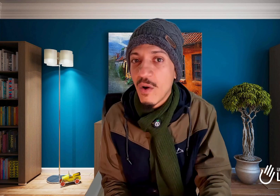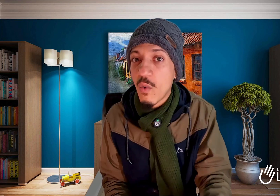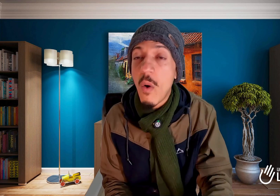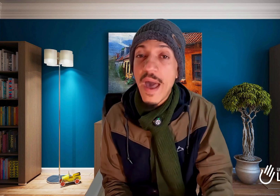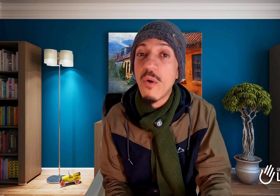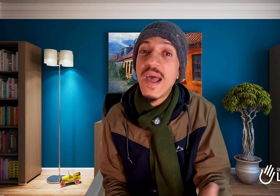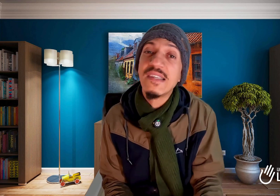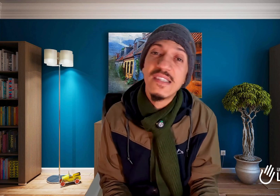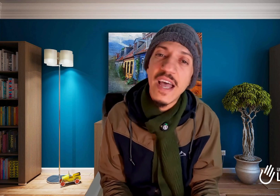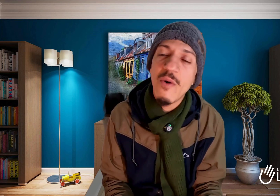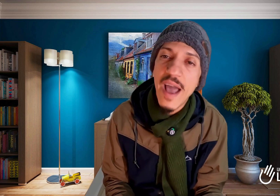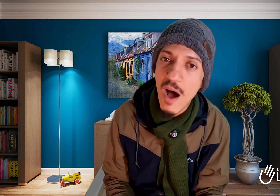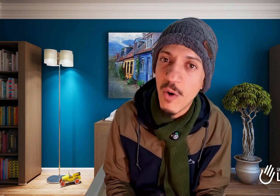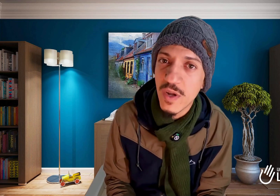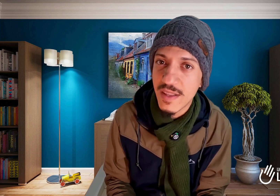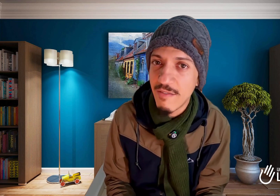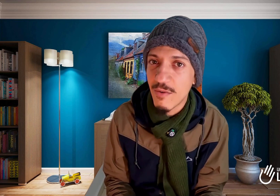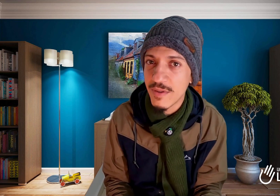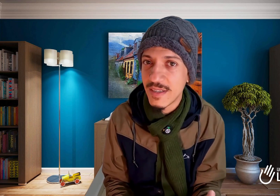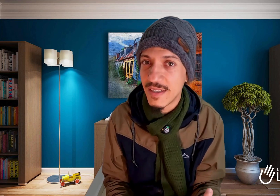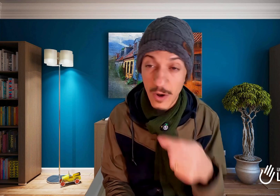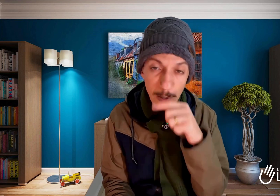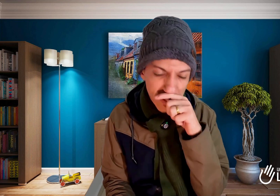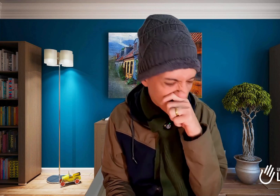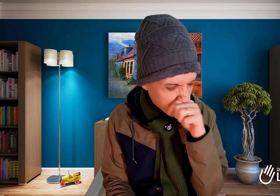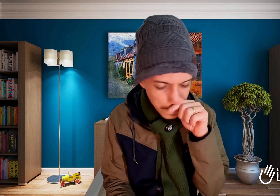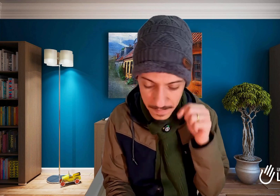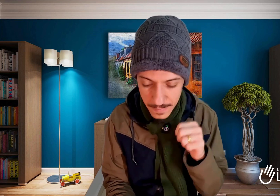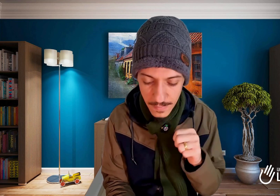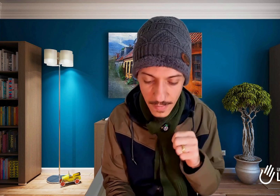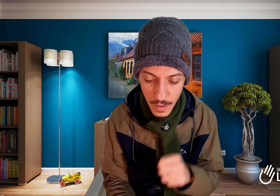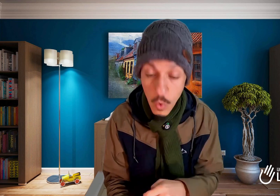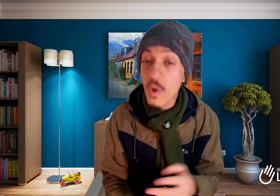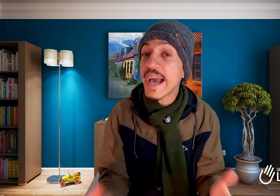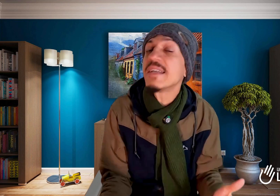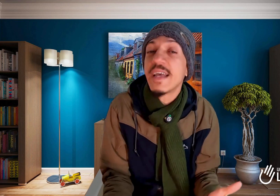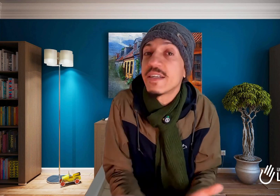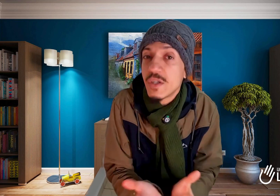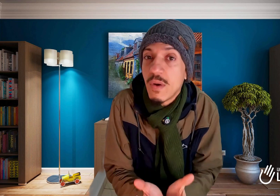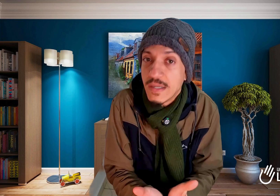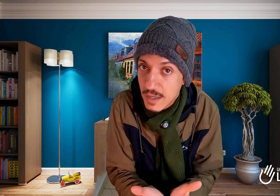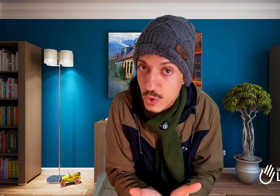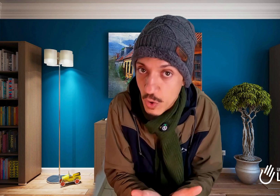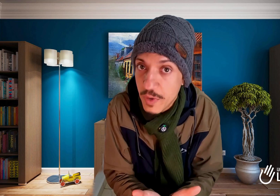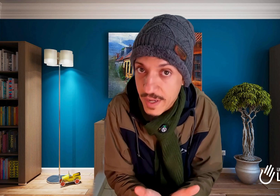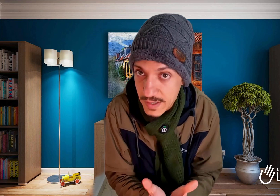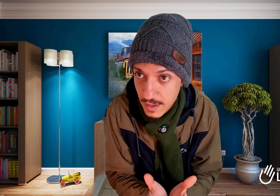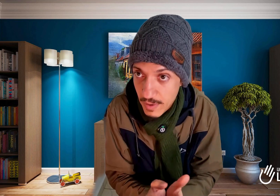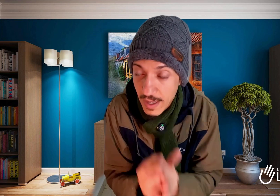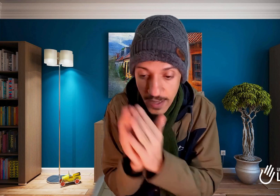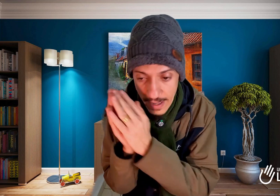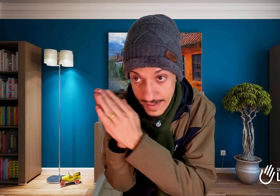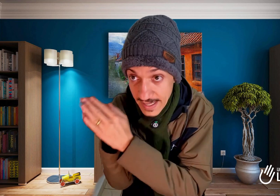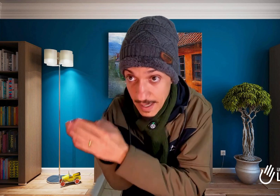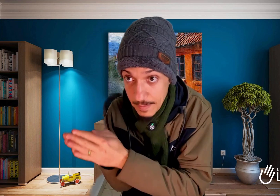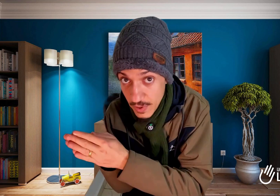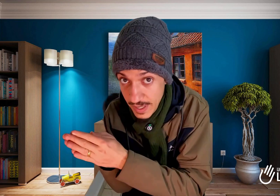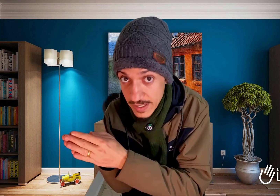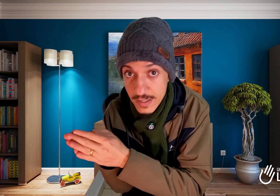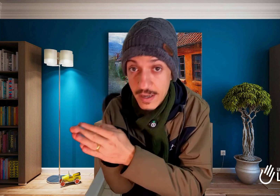era o receio real do que estava acontecendo. Ou seja, qualquer que seja a situação de comunicação, da recepcionista,